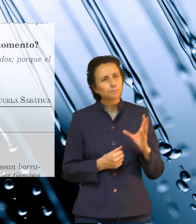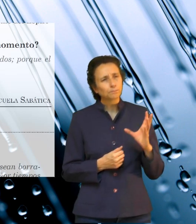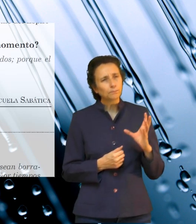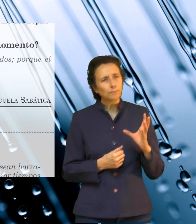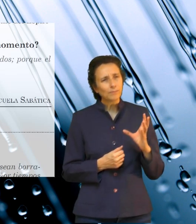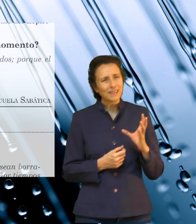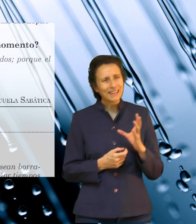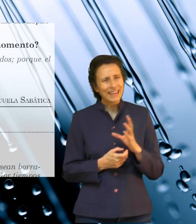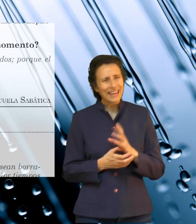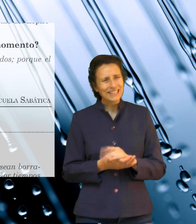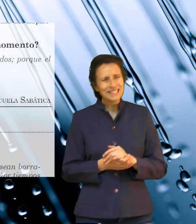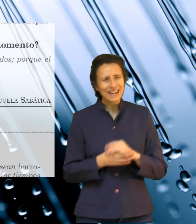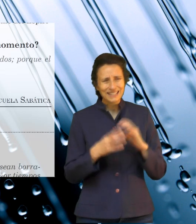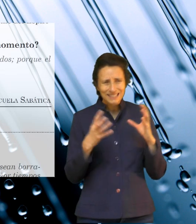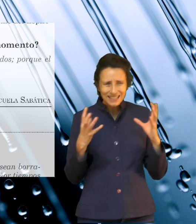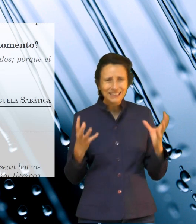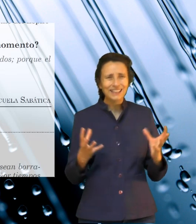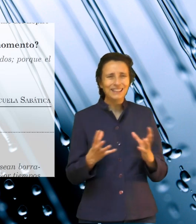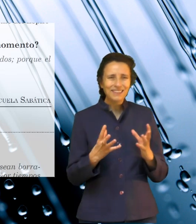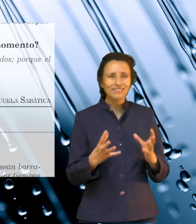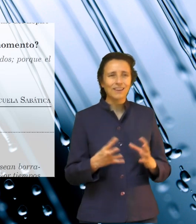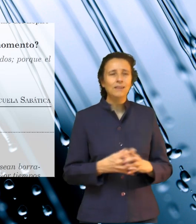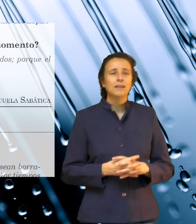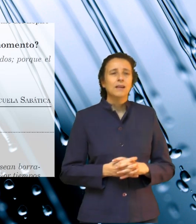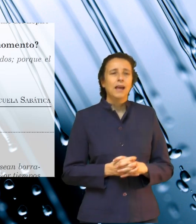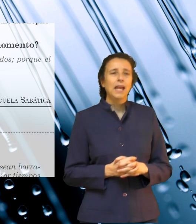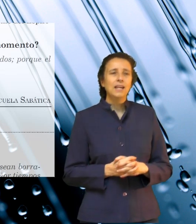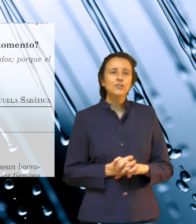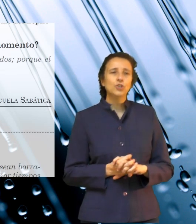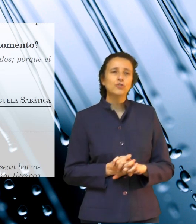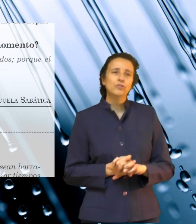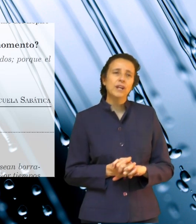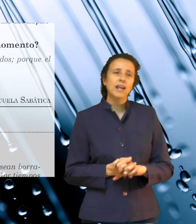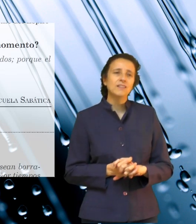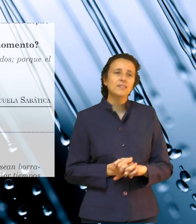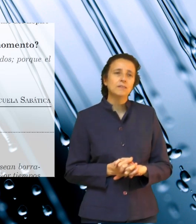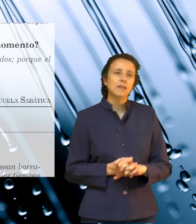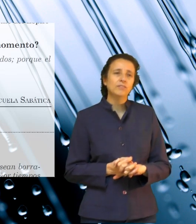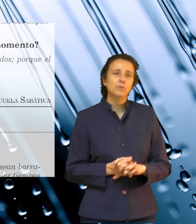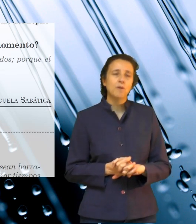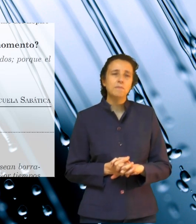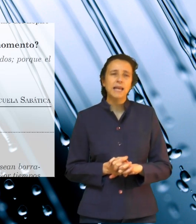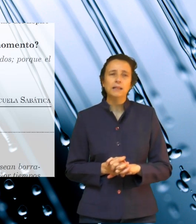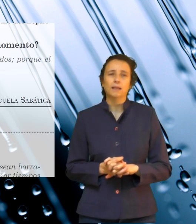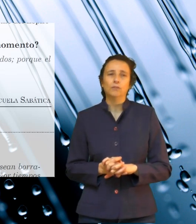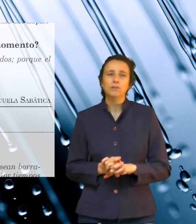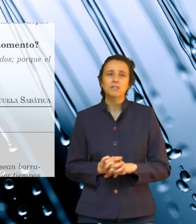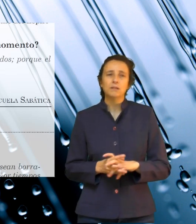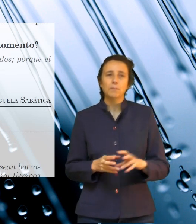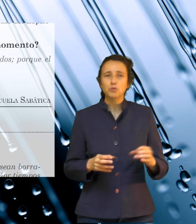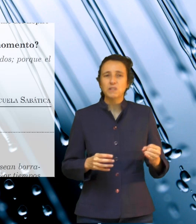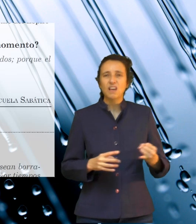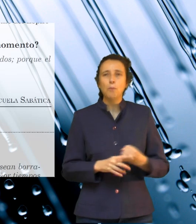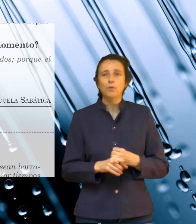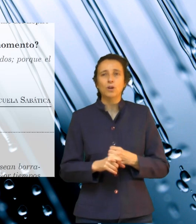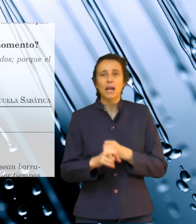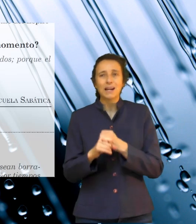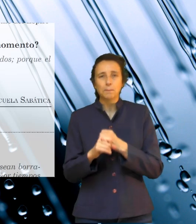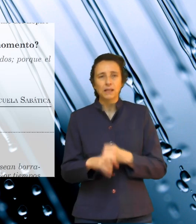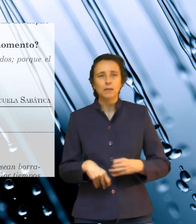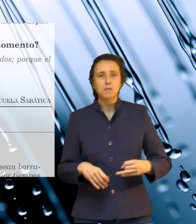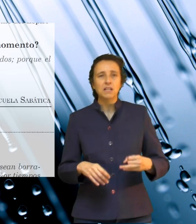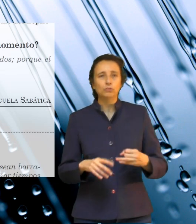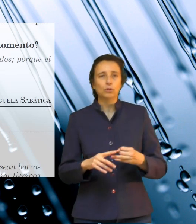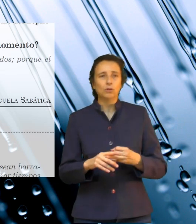anteriores, se sintetiza en Hechos 3, 19 y 20. Entonces, hemos pasado por